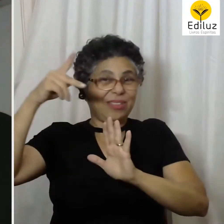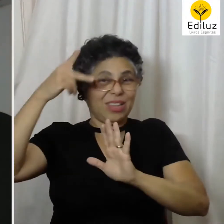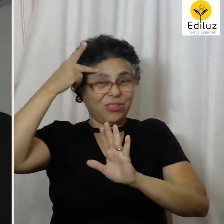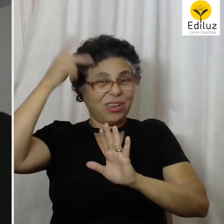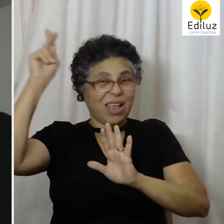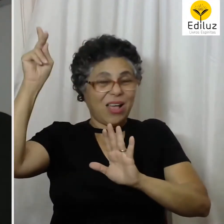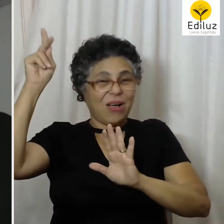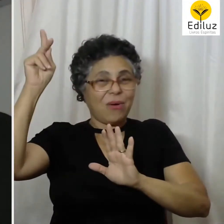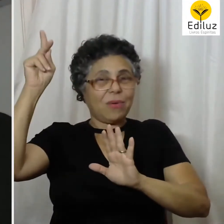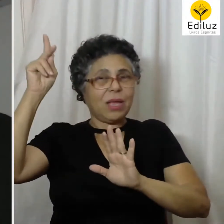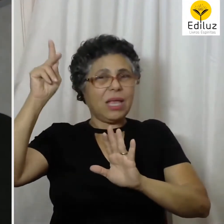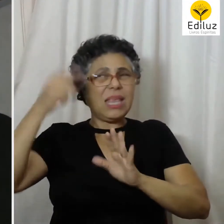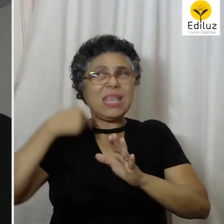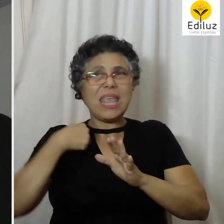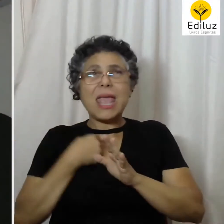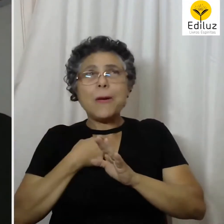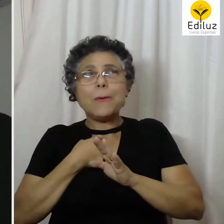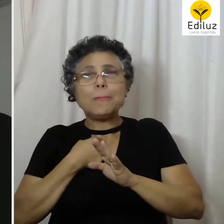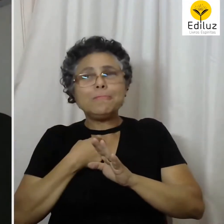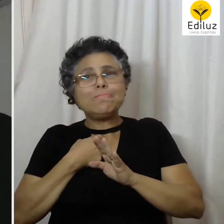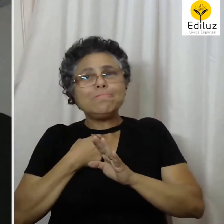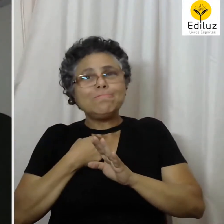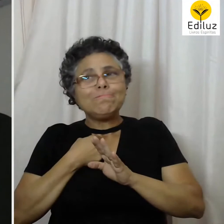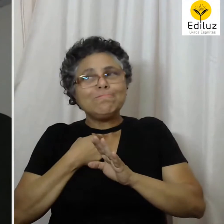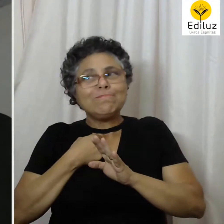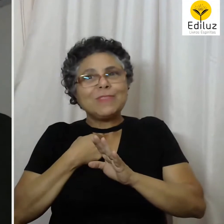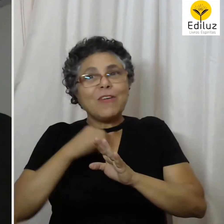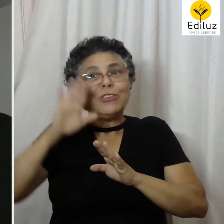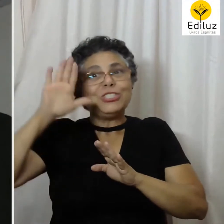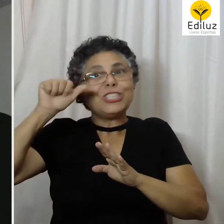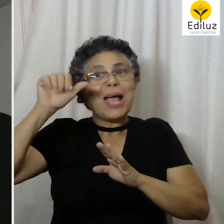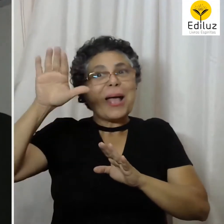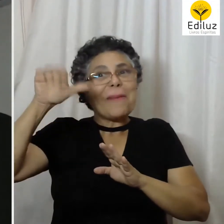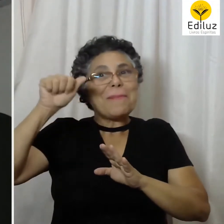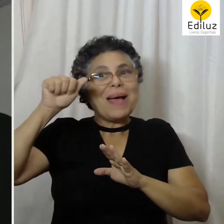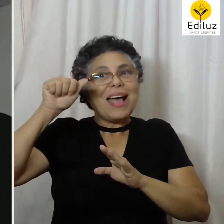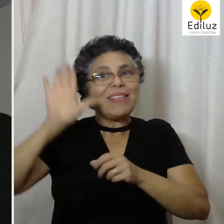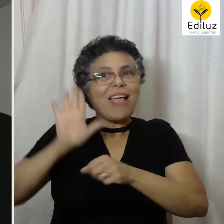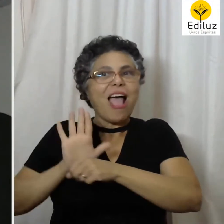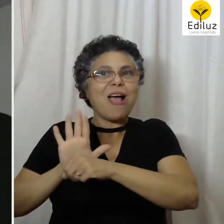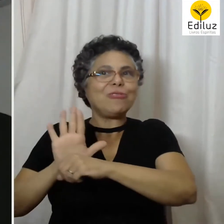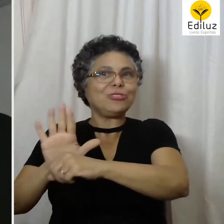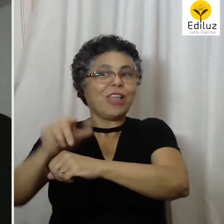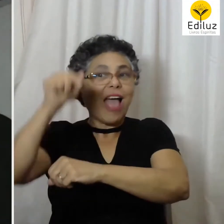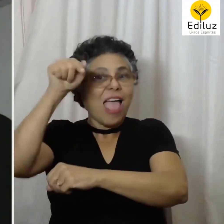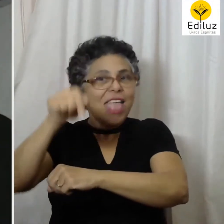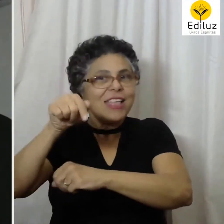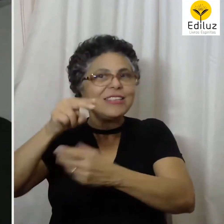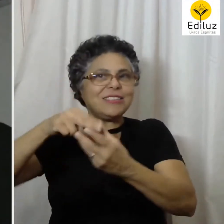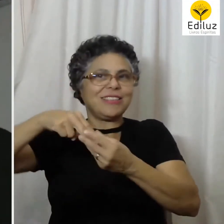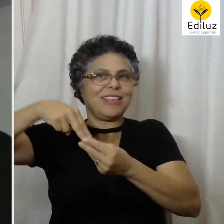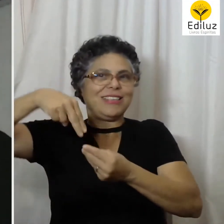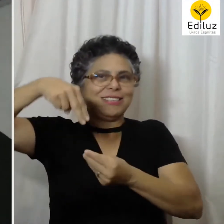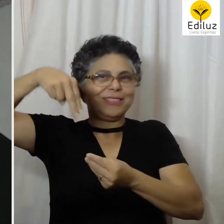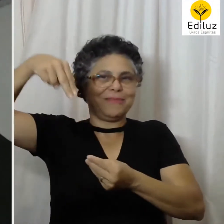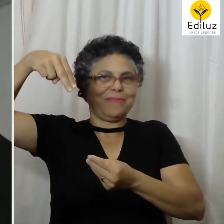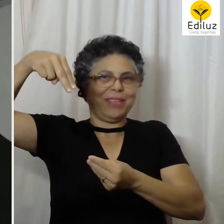fui, de alguma forma, convocado a auxiliar esse espírito